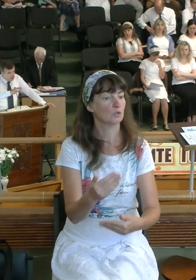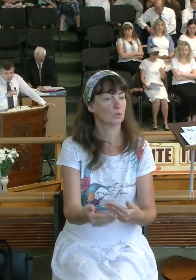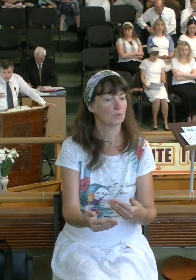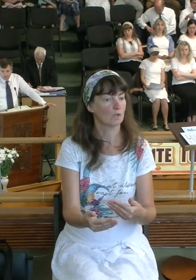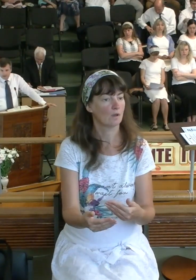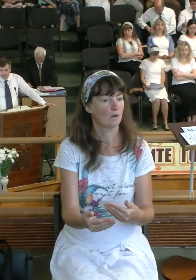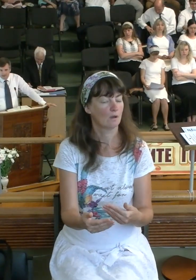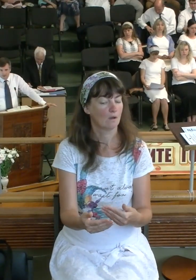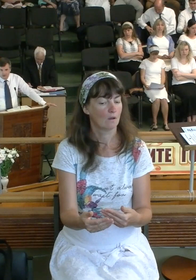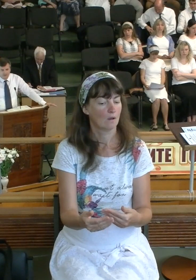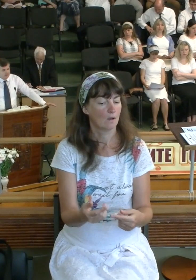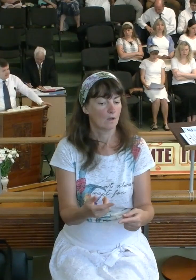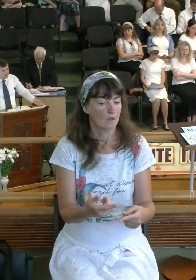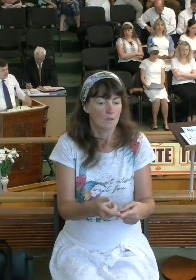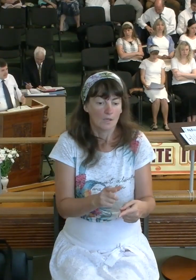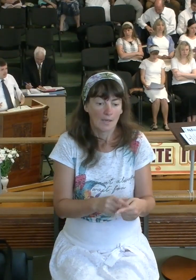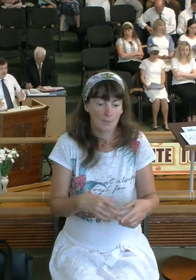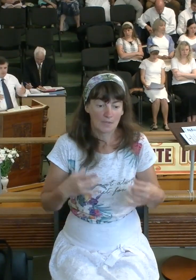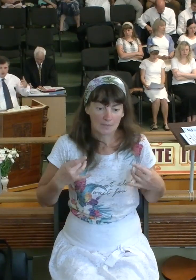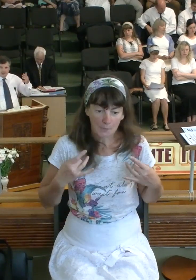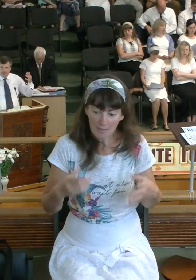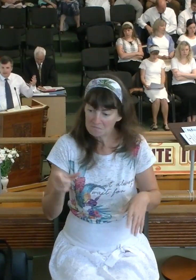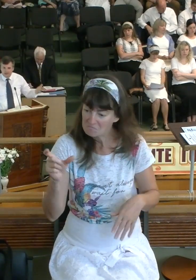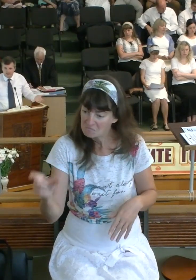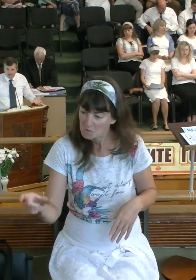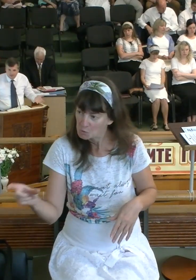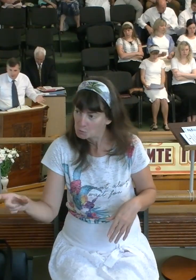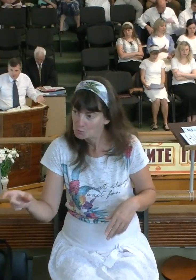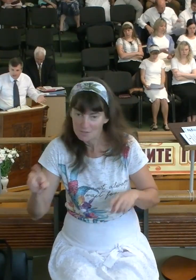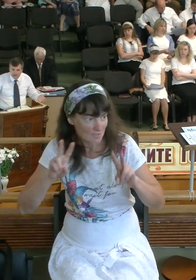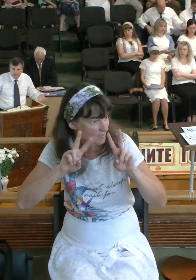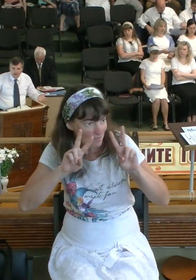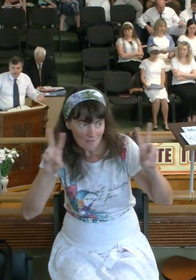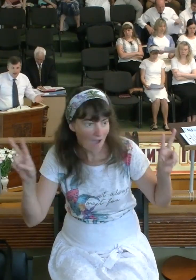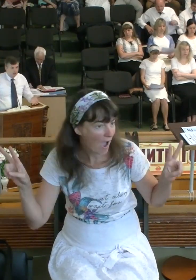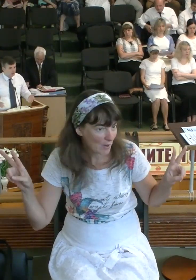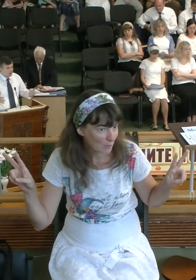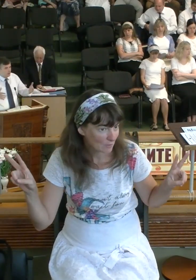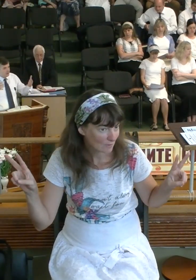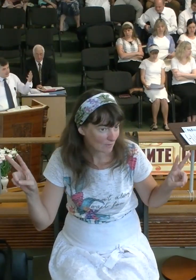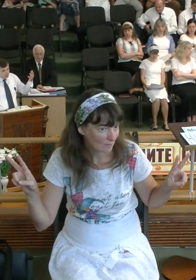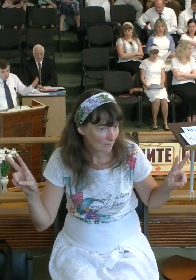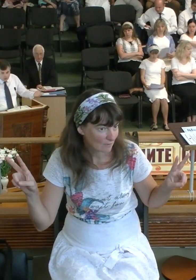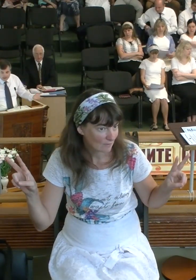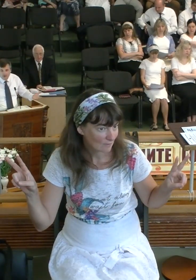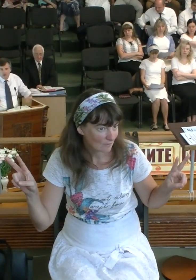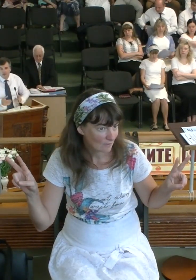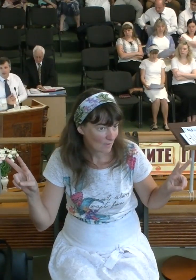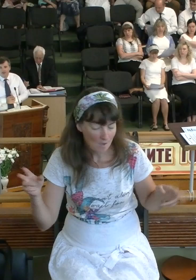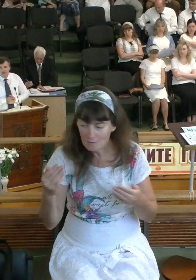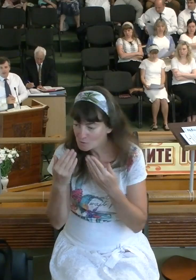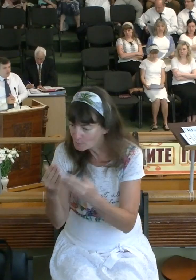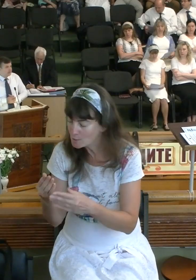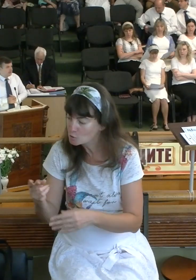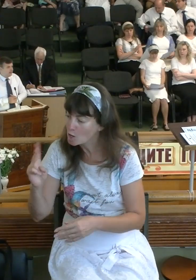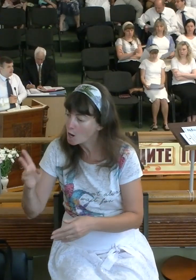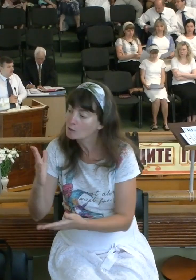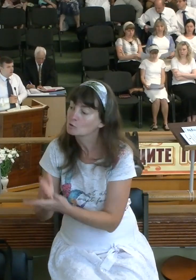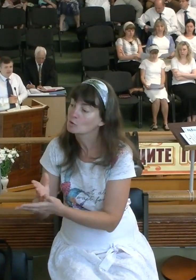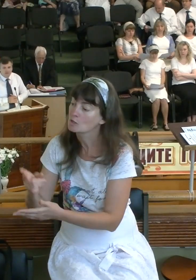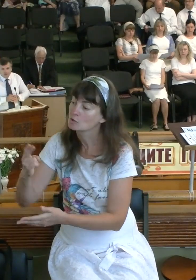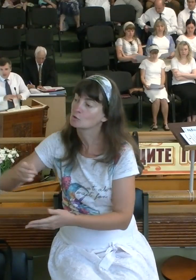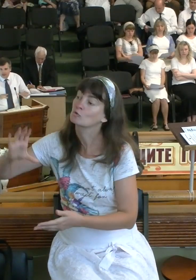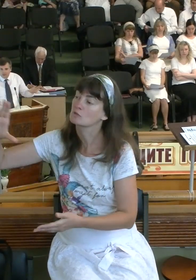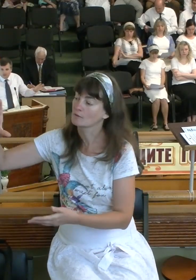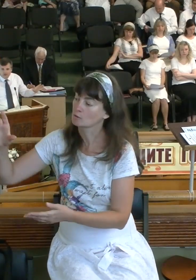люди ничего о нем не знают. Говорит, я стал задавать более конкретные вопросы, а кто такой Дух Святой? И люди стали